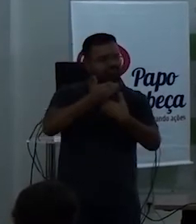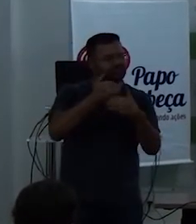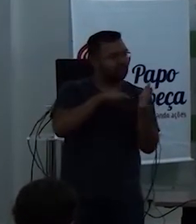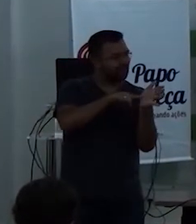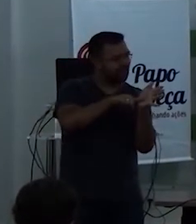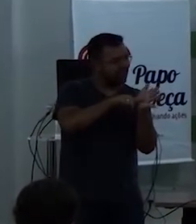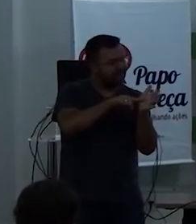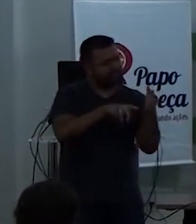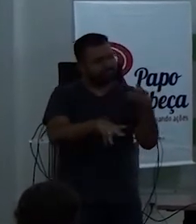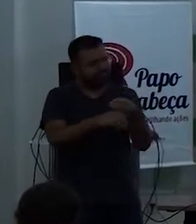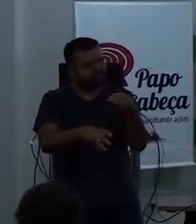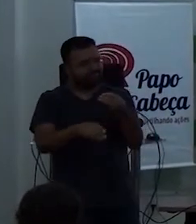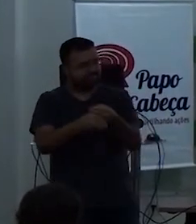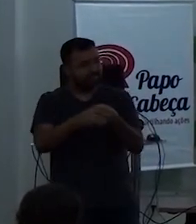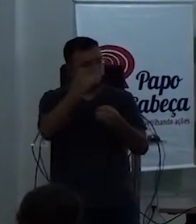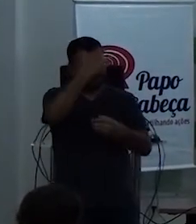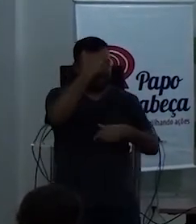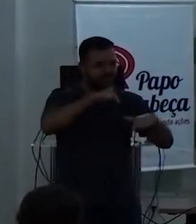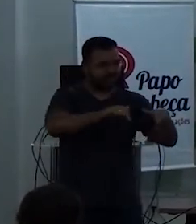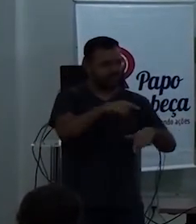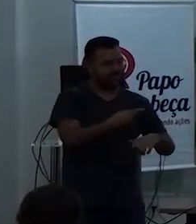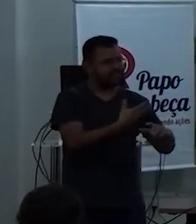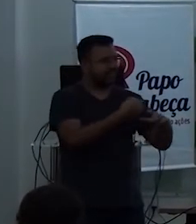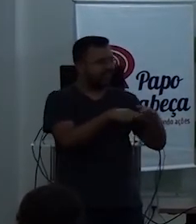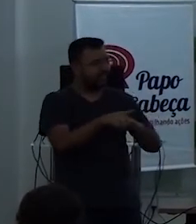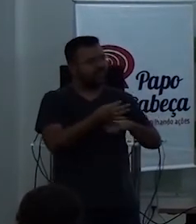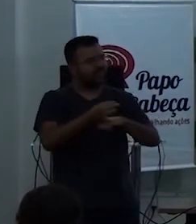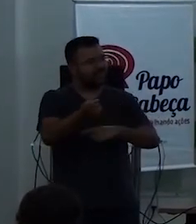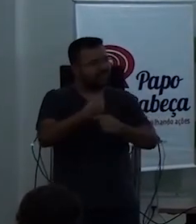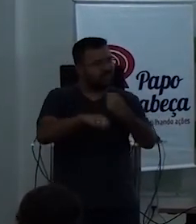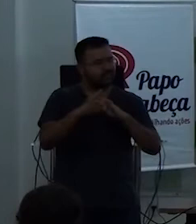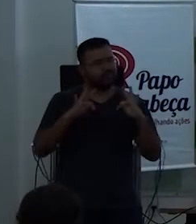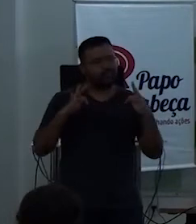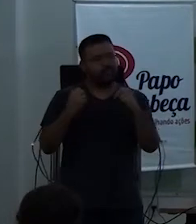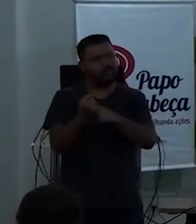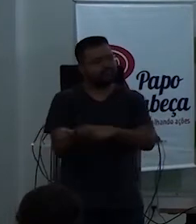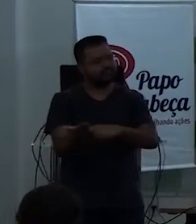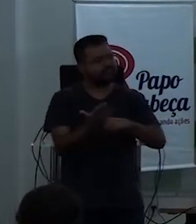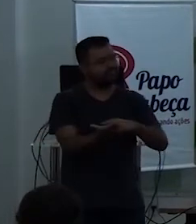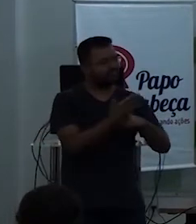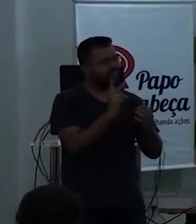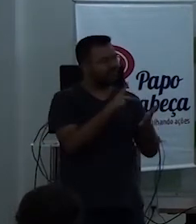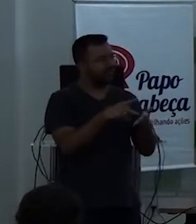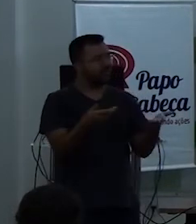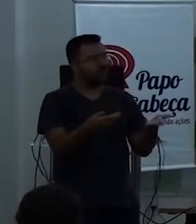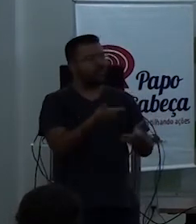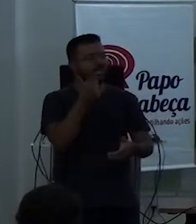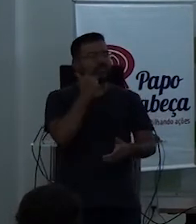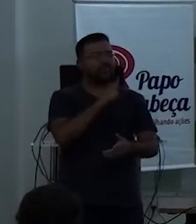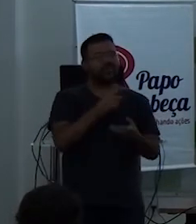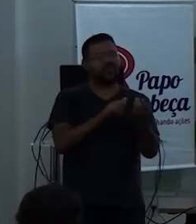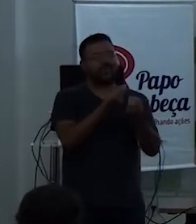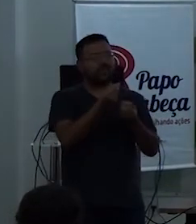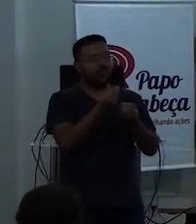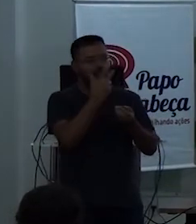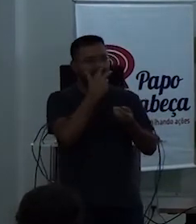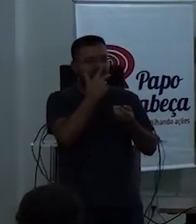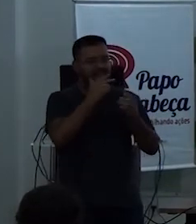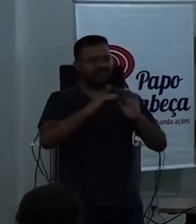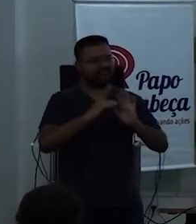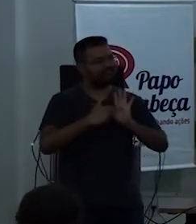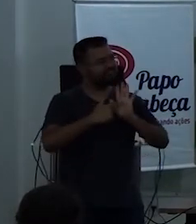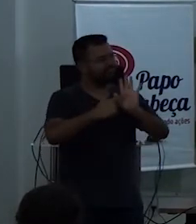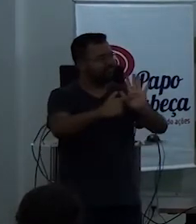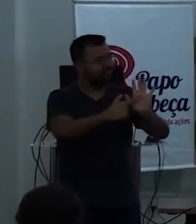nossos gestores, dos técnicos, né, e de todo o pessoal que contribuiu para que a gente pudesse colocar, de certa forma, em destaque